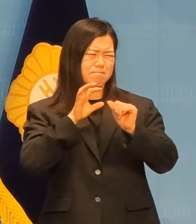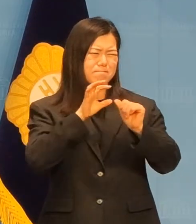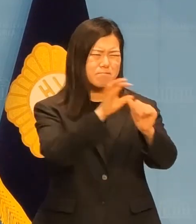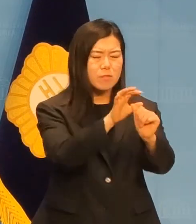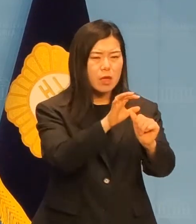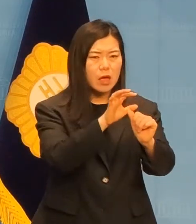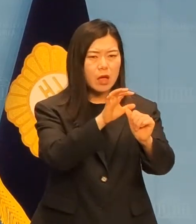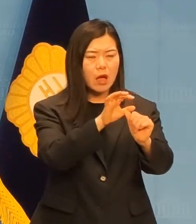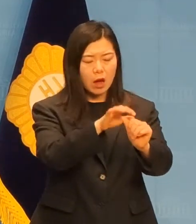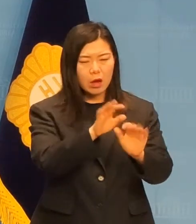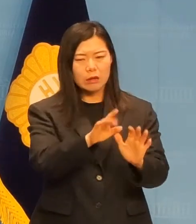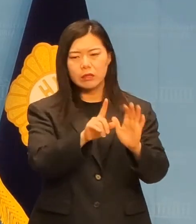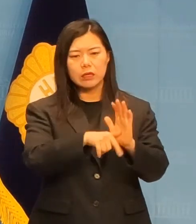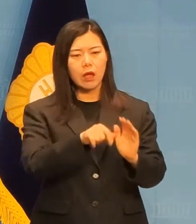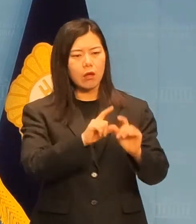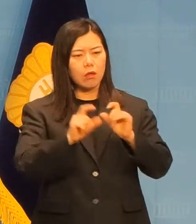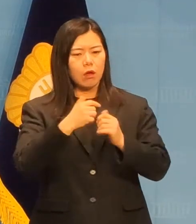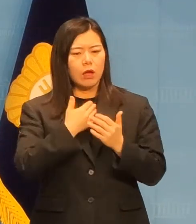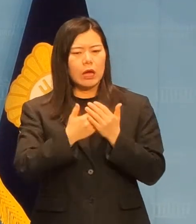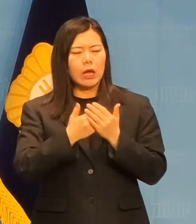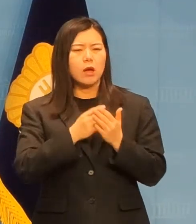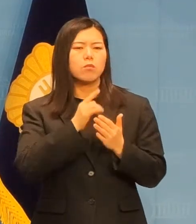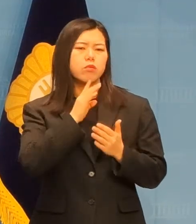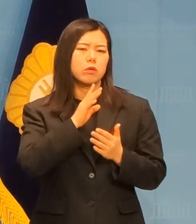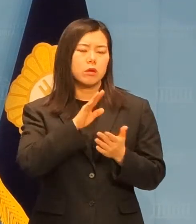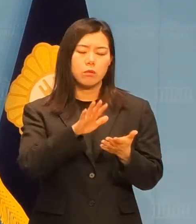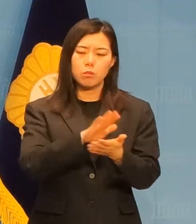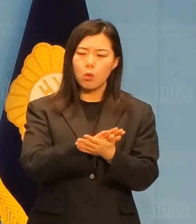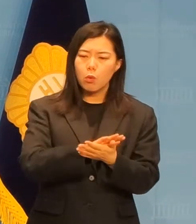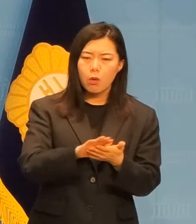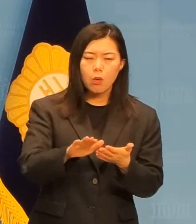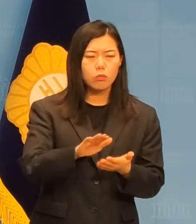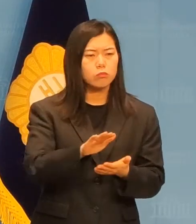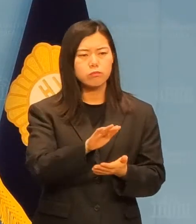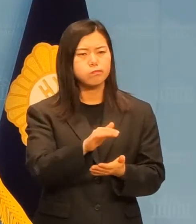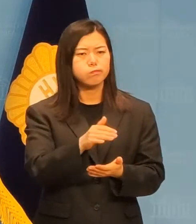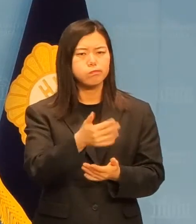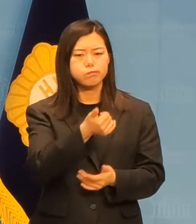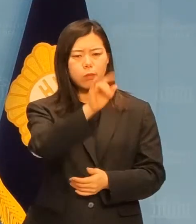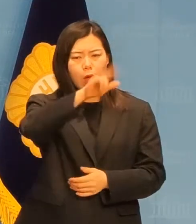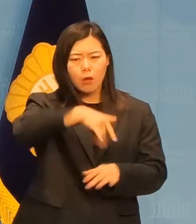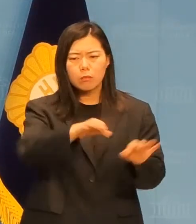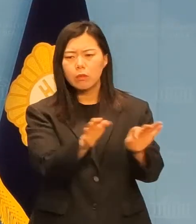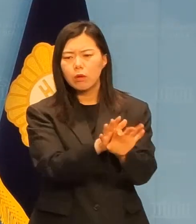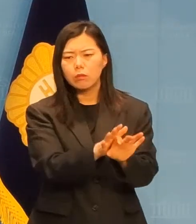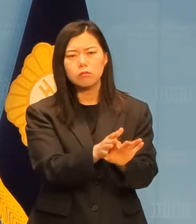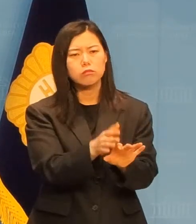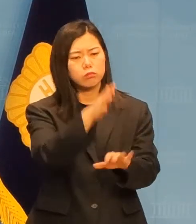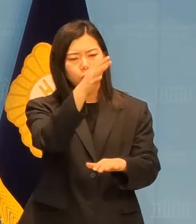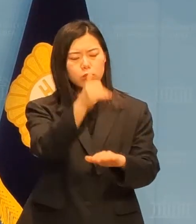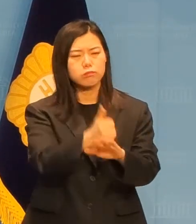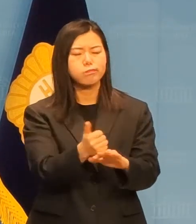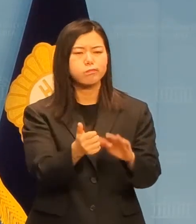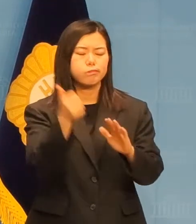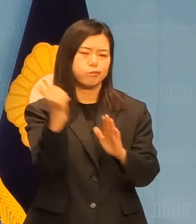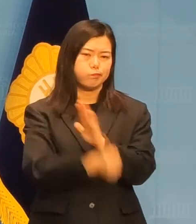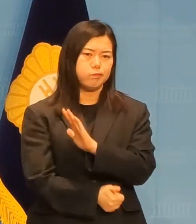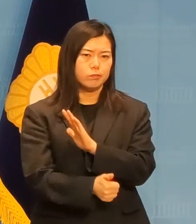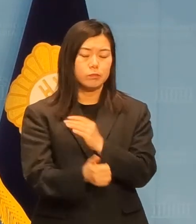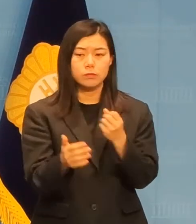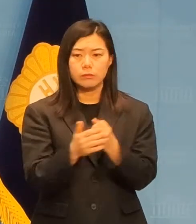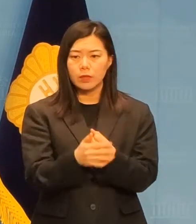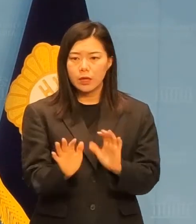반복은 긴장만 키웠을 뿐 평화도 비핵화도 가져오지 못했습니다. 이제는